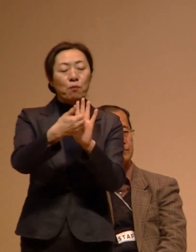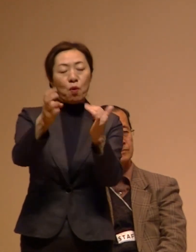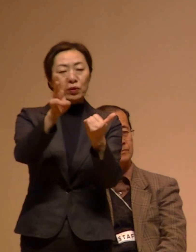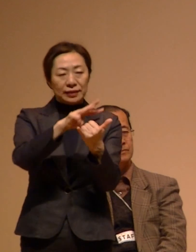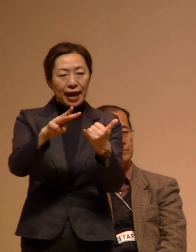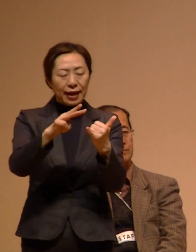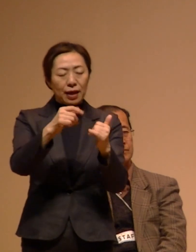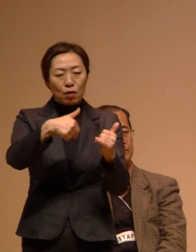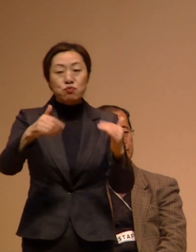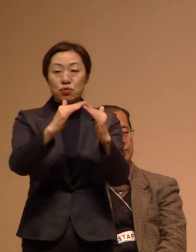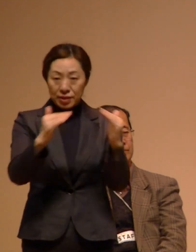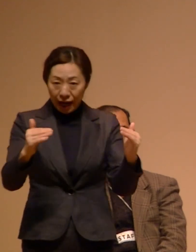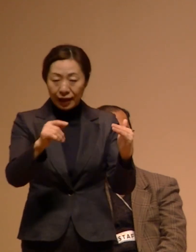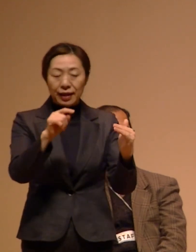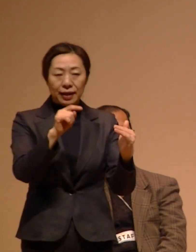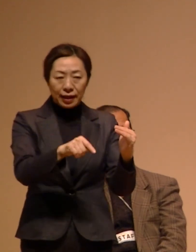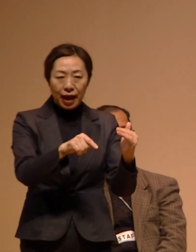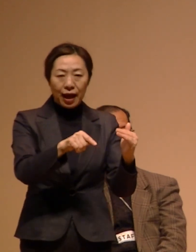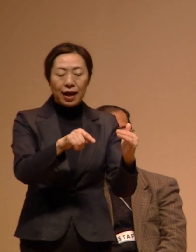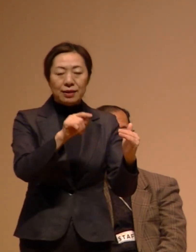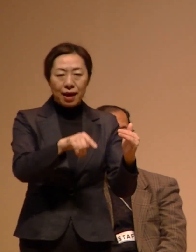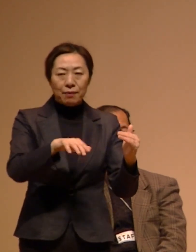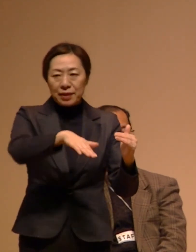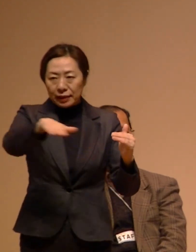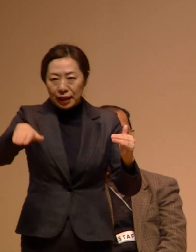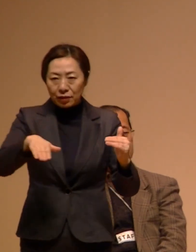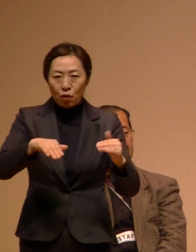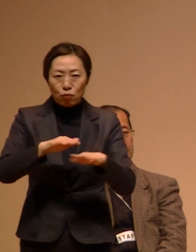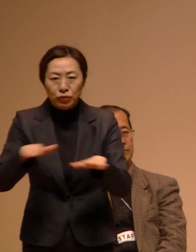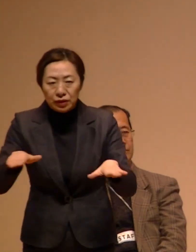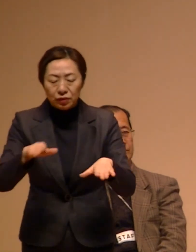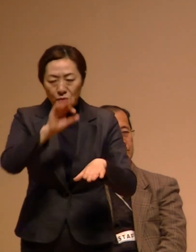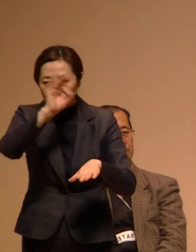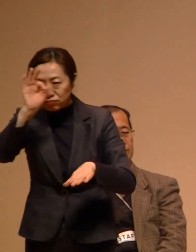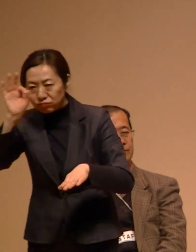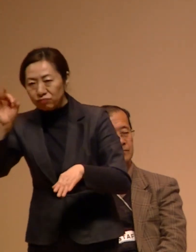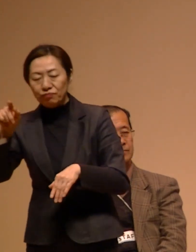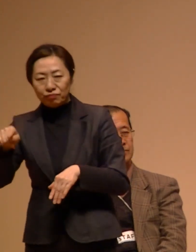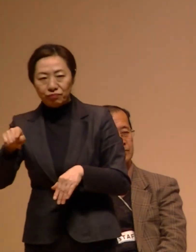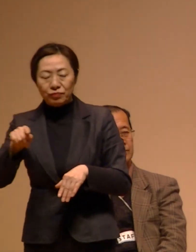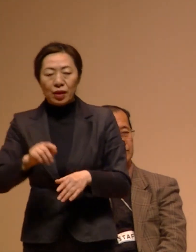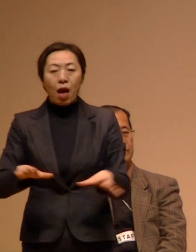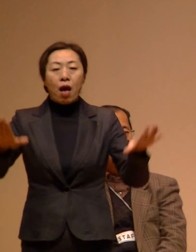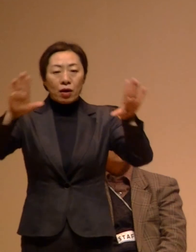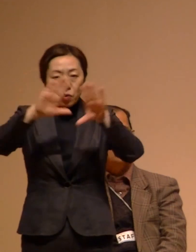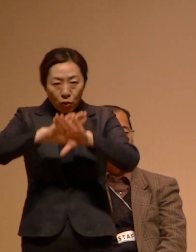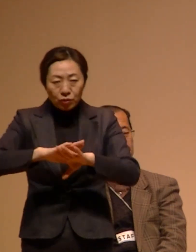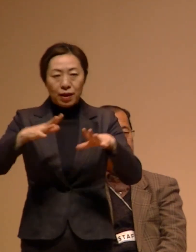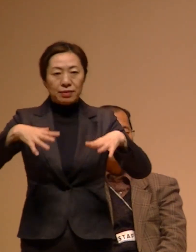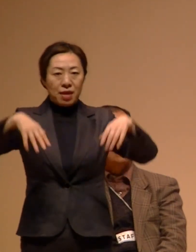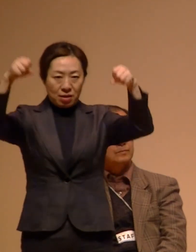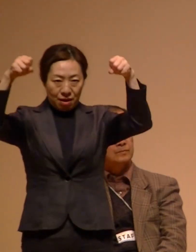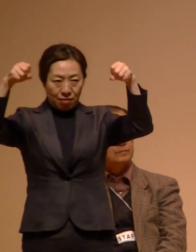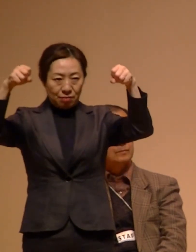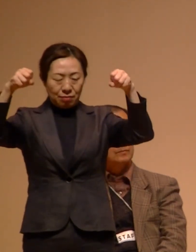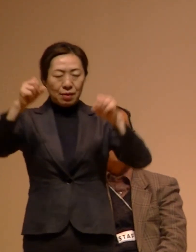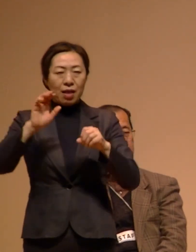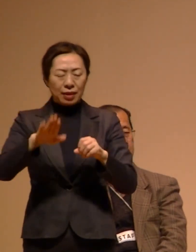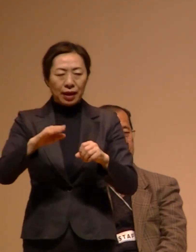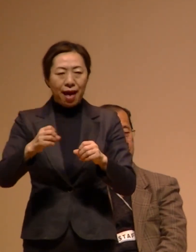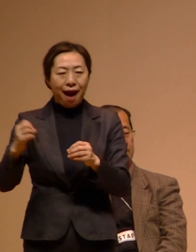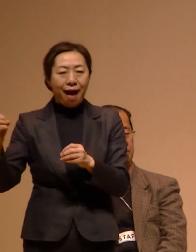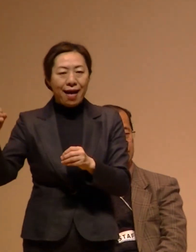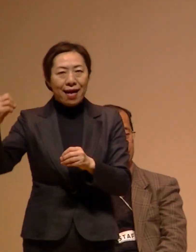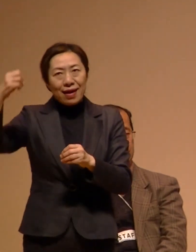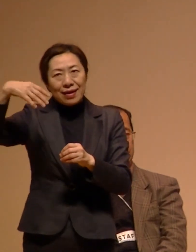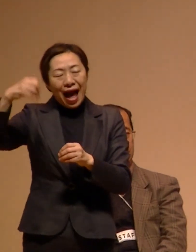し、皆さんの無事を確認し、夜は、まあ、停電でもありましたので、発電機